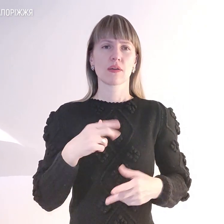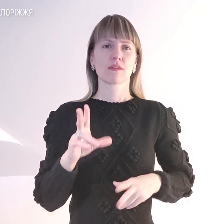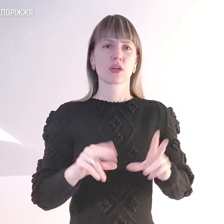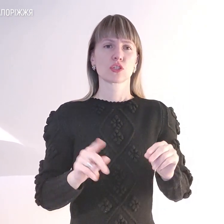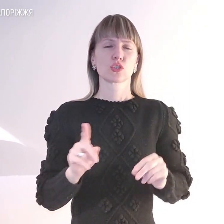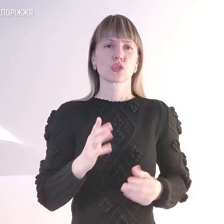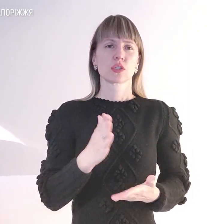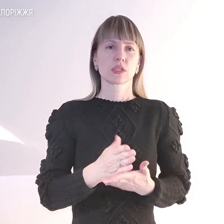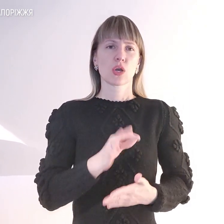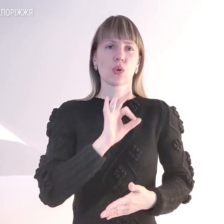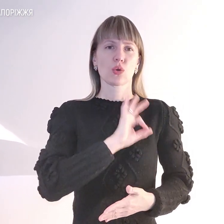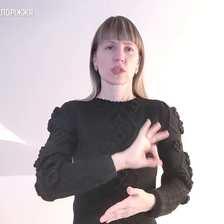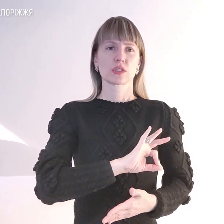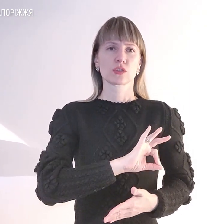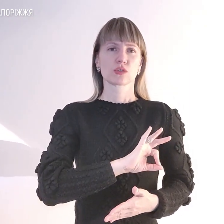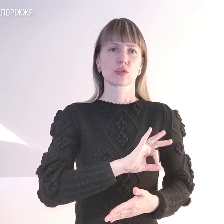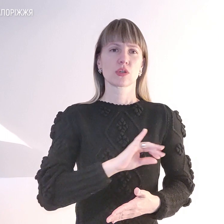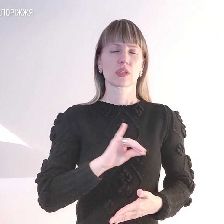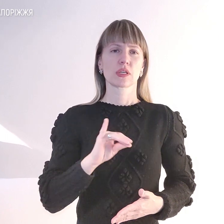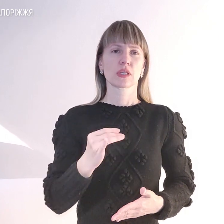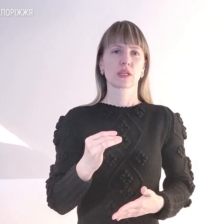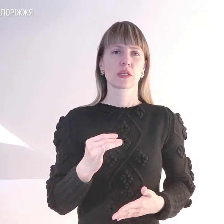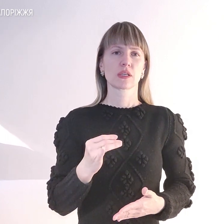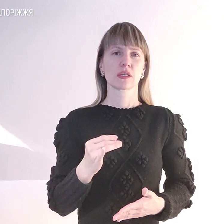є корисною. І треба